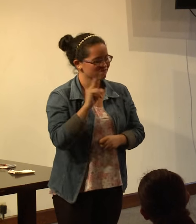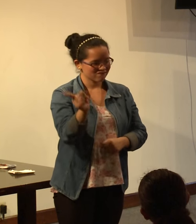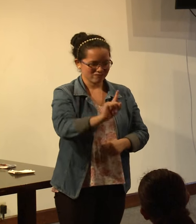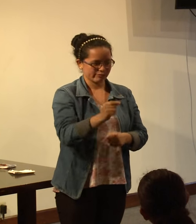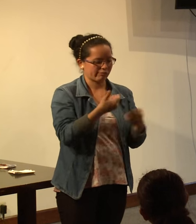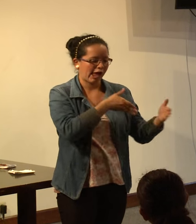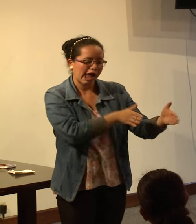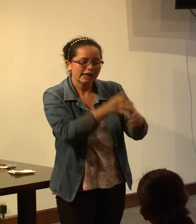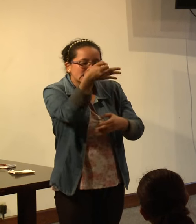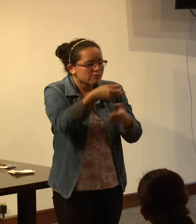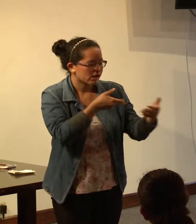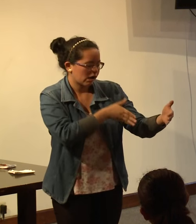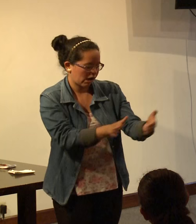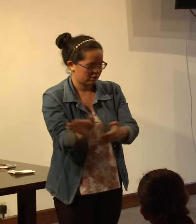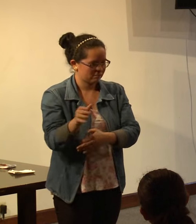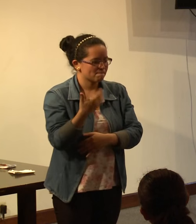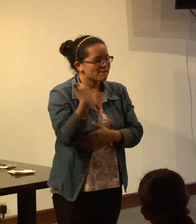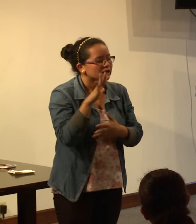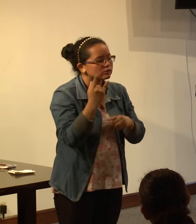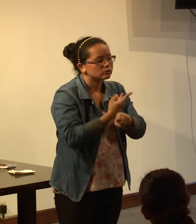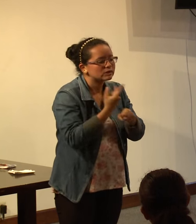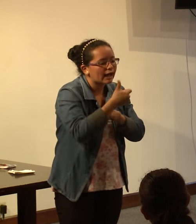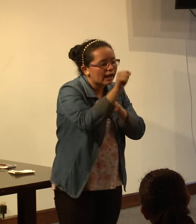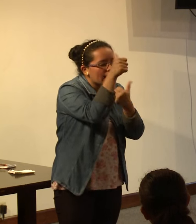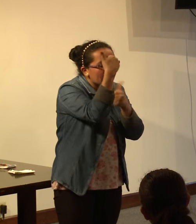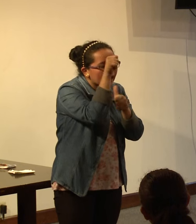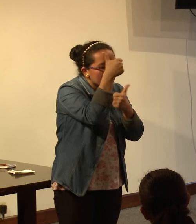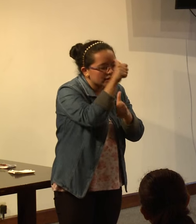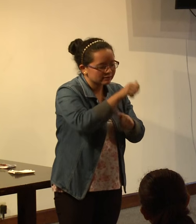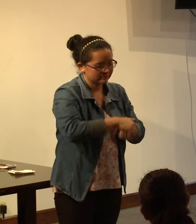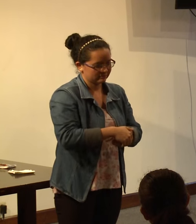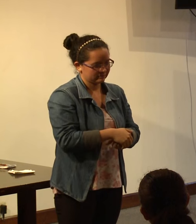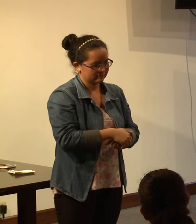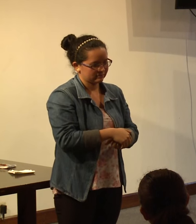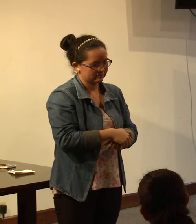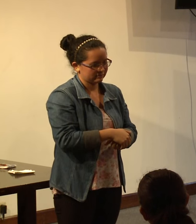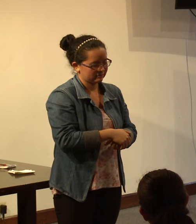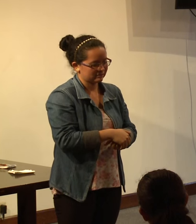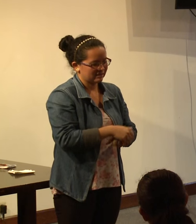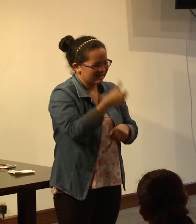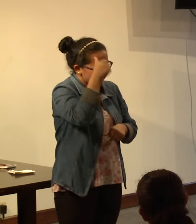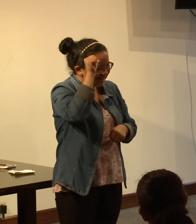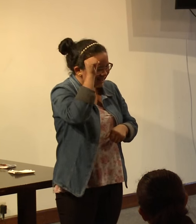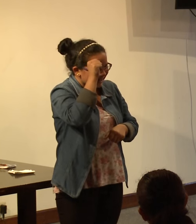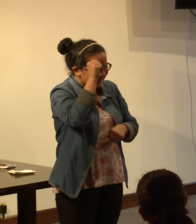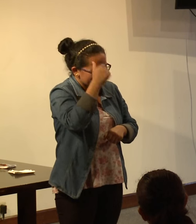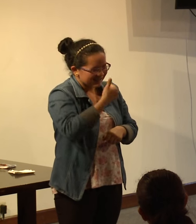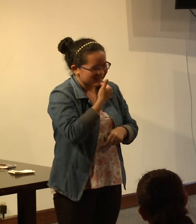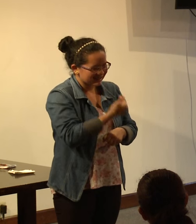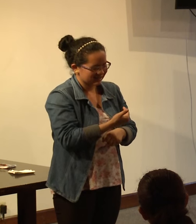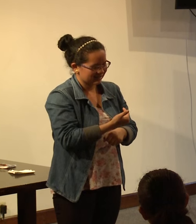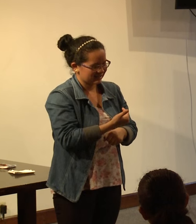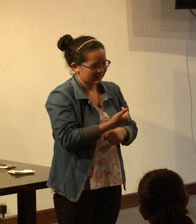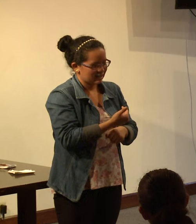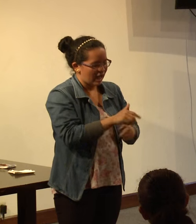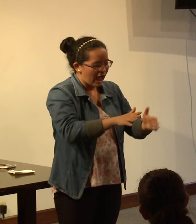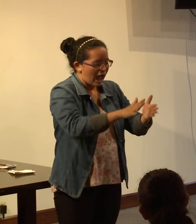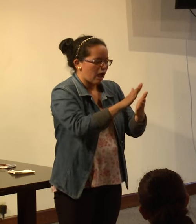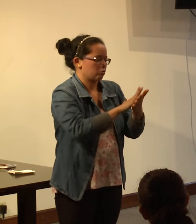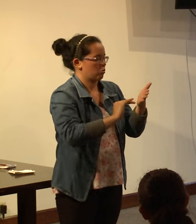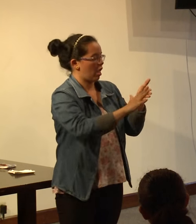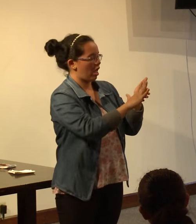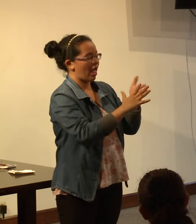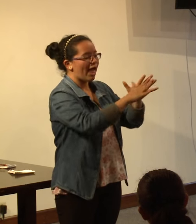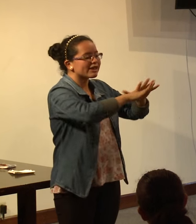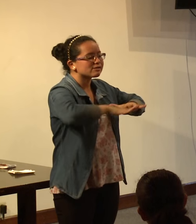lado. Llévenla generalmente a los criterios, hacia lo que están buscando. Acuérdate que habíamos dicho que iban a ocupar todo el espacio y no podía quedar